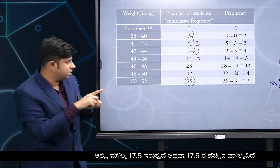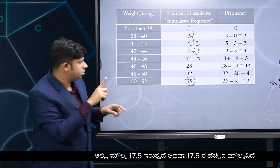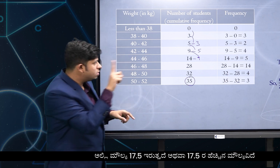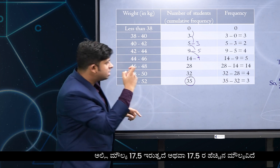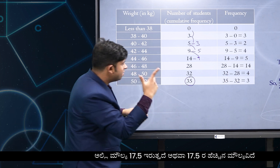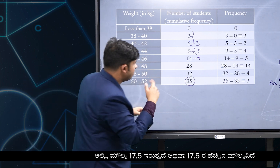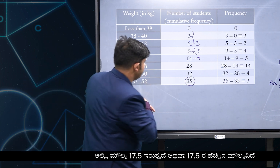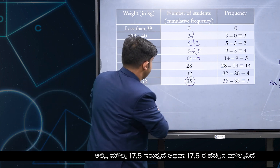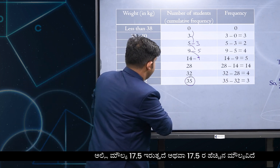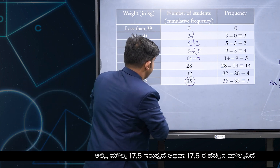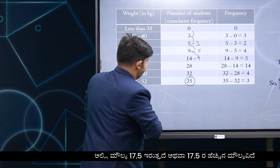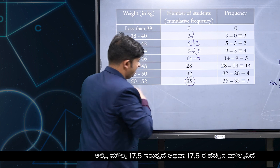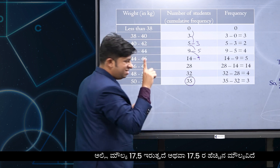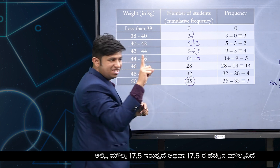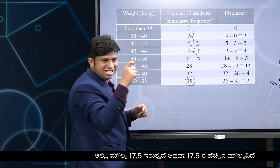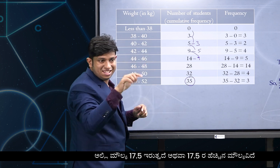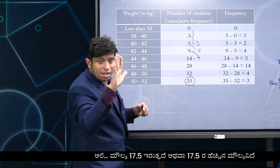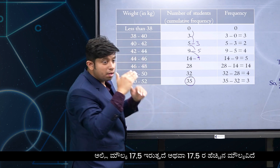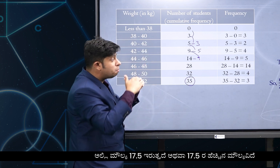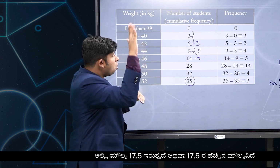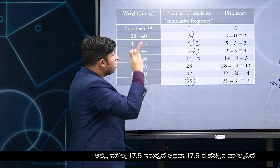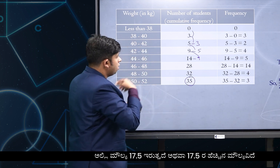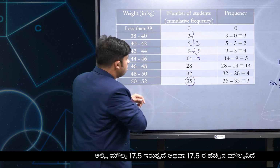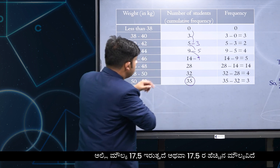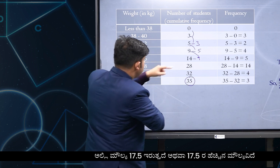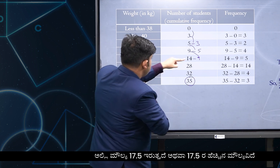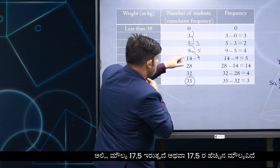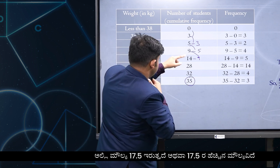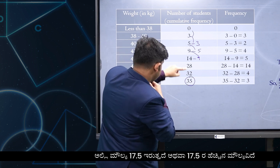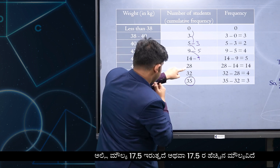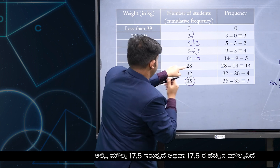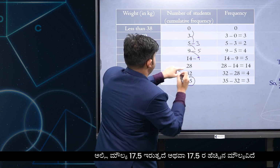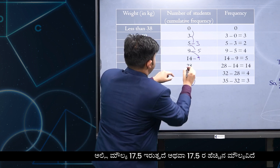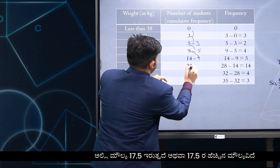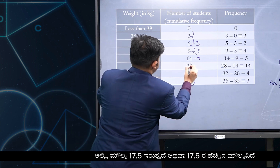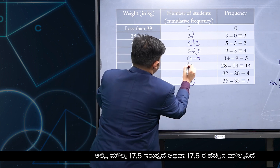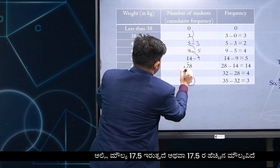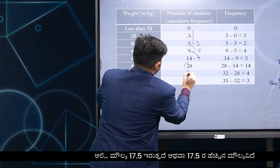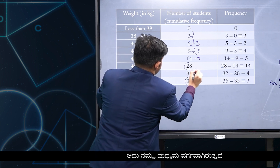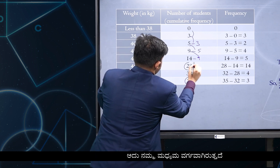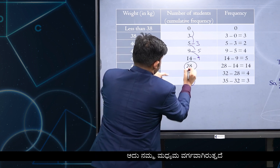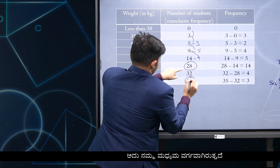ಇರುತ್ತದೆ ಅಥವಾ 17.5ರ ಹೆಚ್ಚಿನ ಮೌಲ್ಯವಿದೆ. ಅದು ನಮ್ಮ